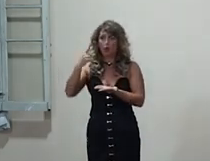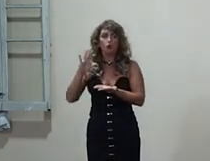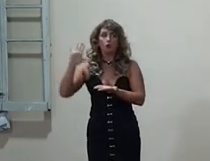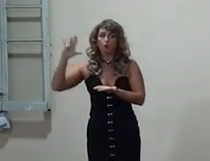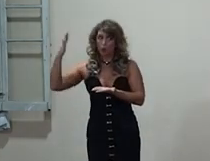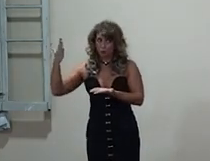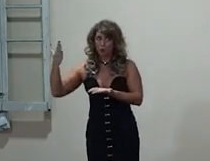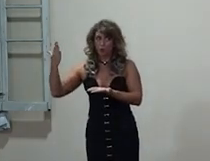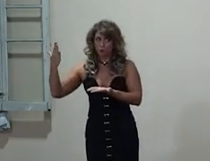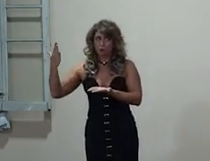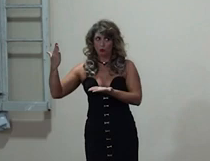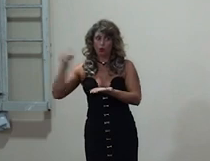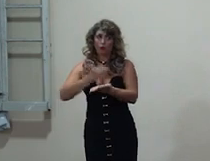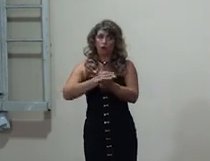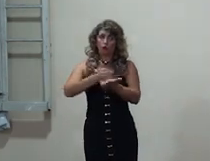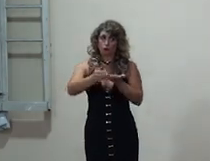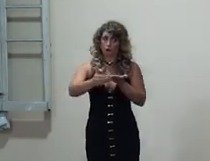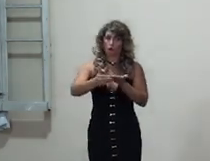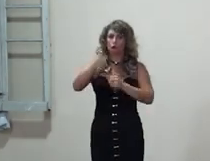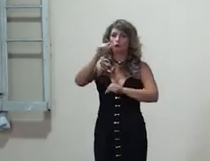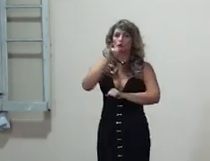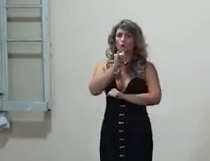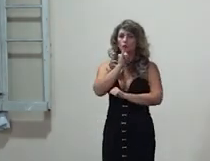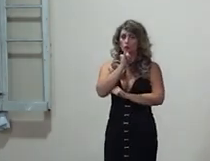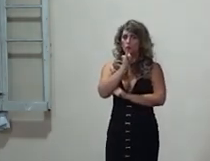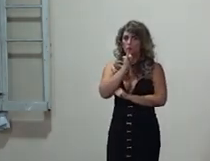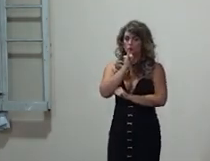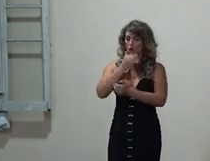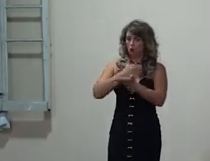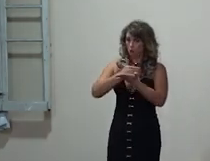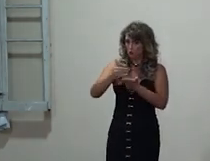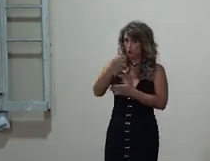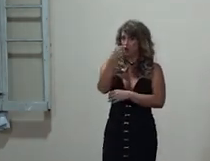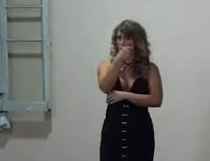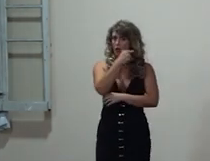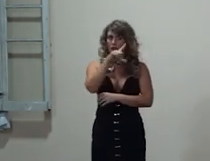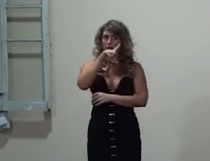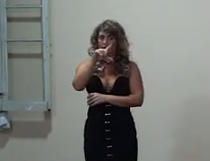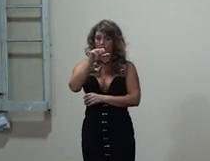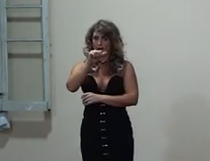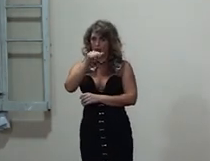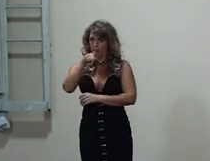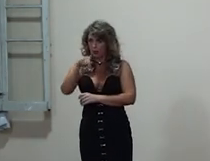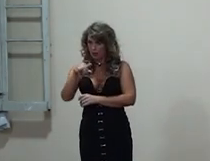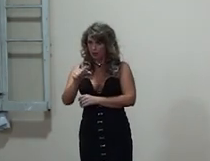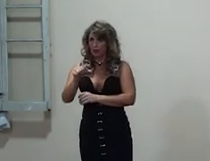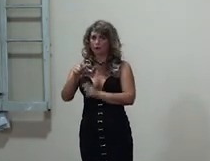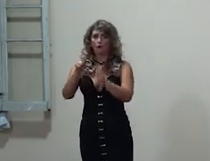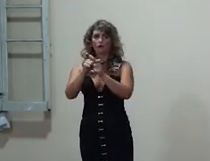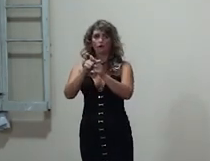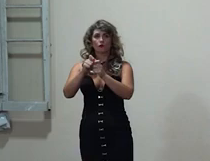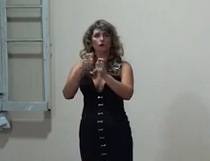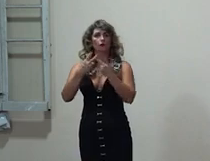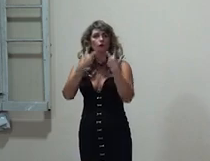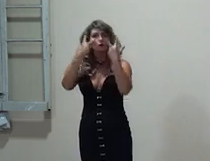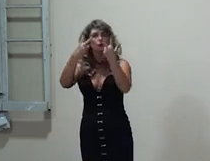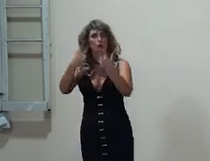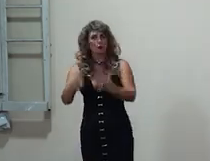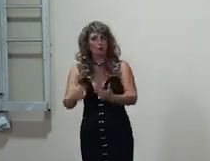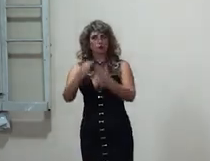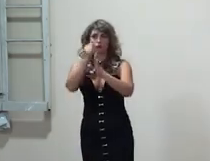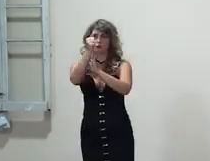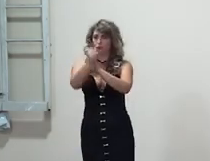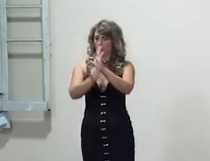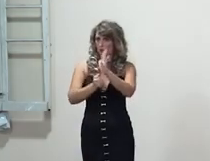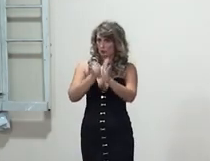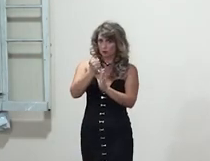Quando, então, no modelo que foi feito na Lapa, foi reproduzido em Paranaguá e foi